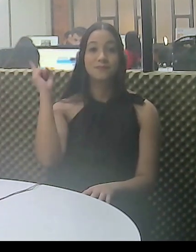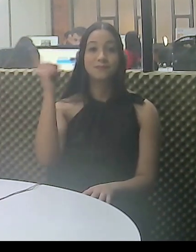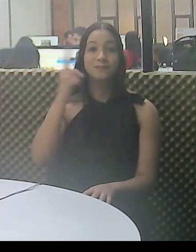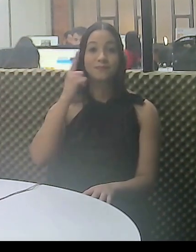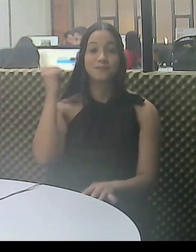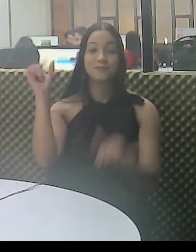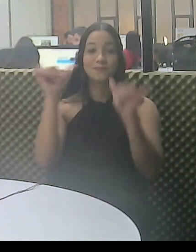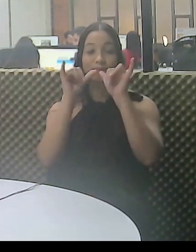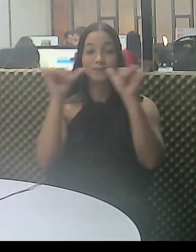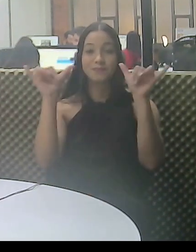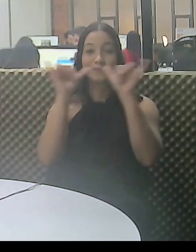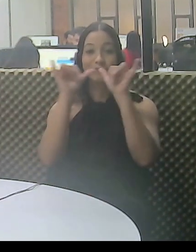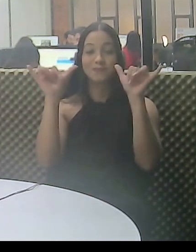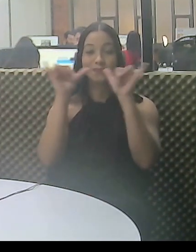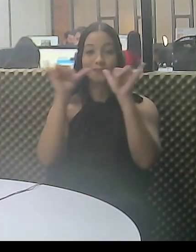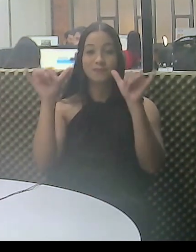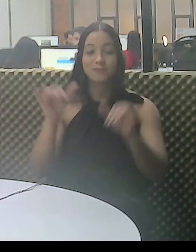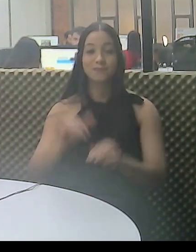Giro de